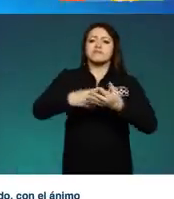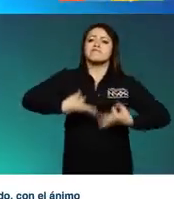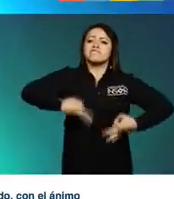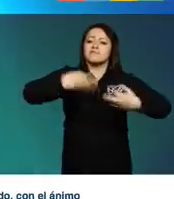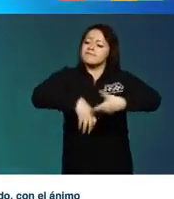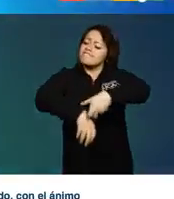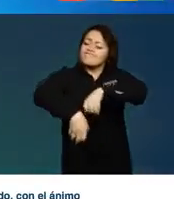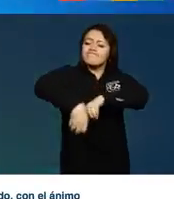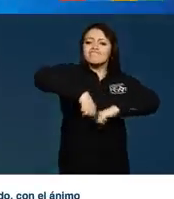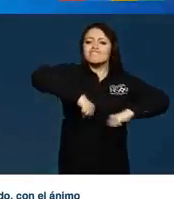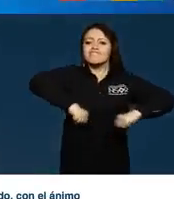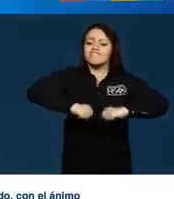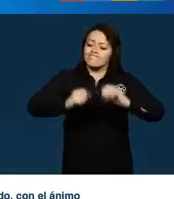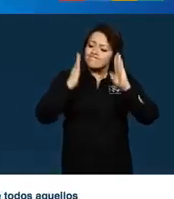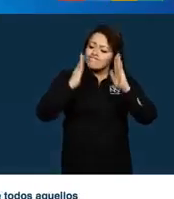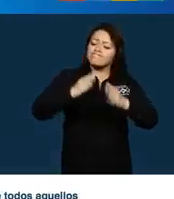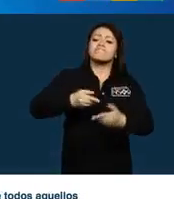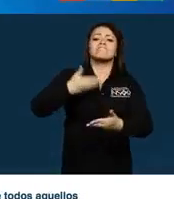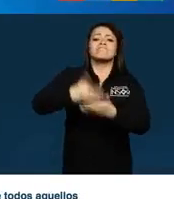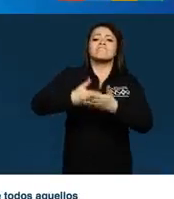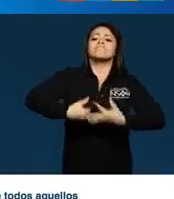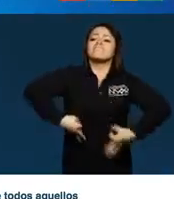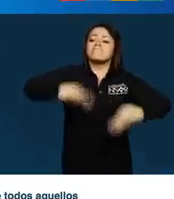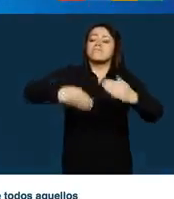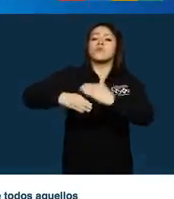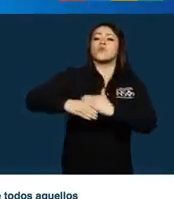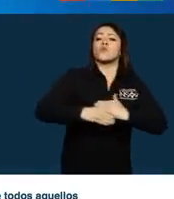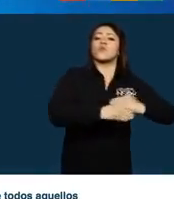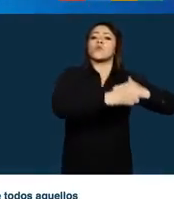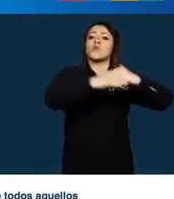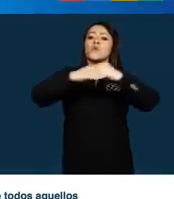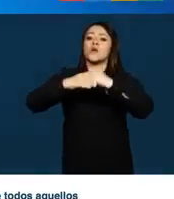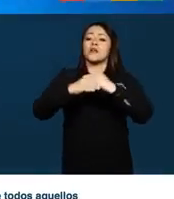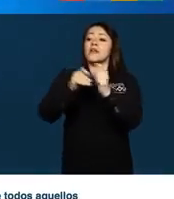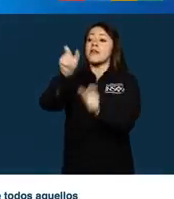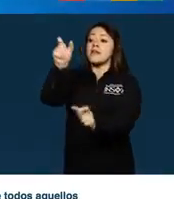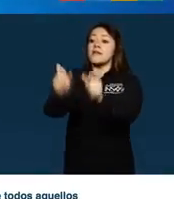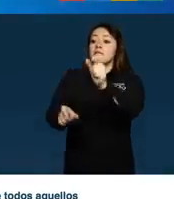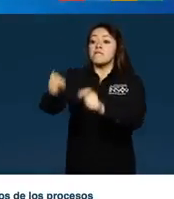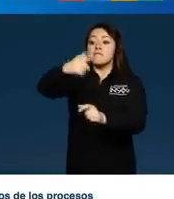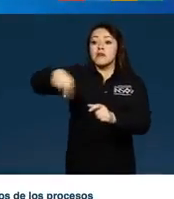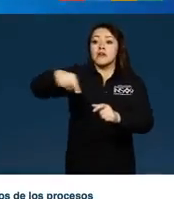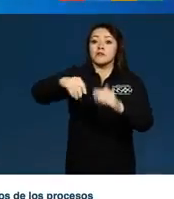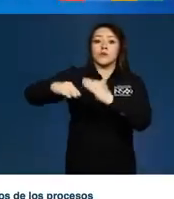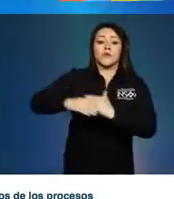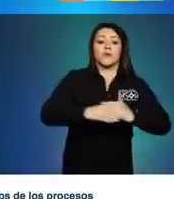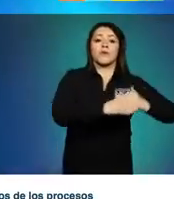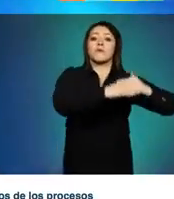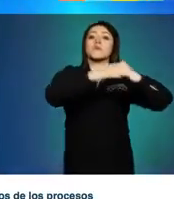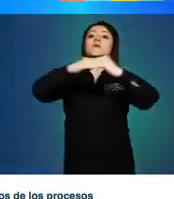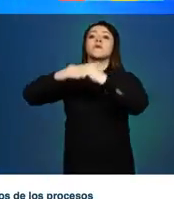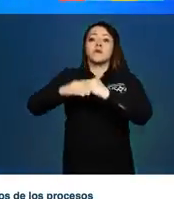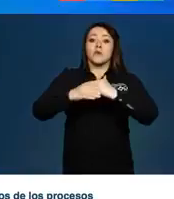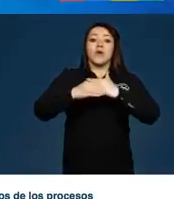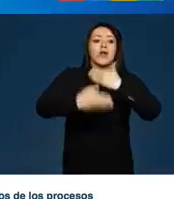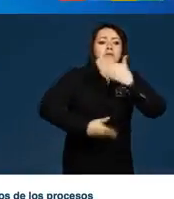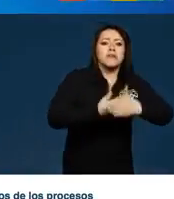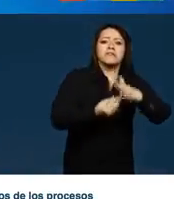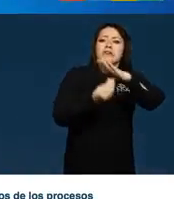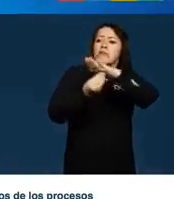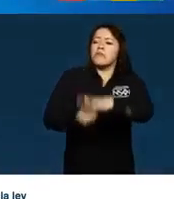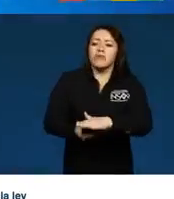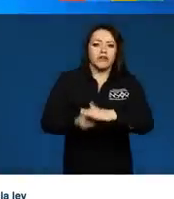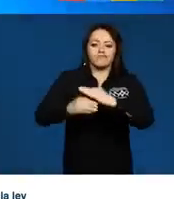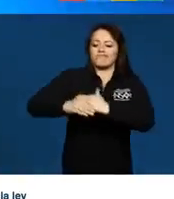seguiremos persiguiendo con el ánimo de garantizar la igualdad de todos aquellos que han querido ser marginados de los